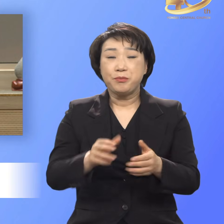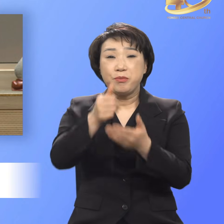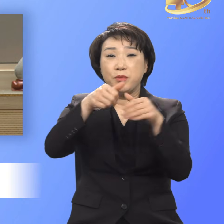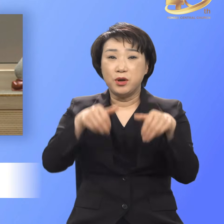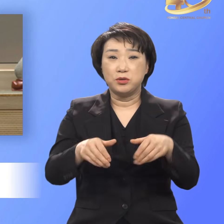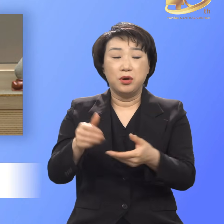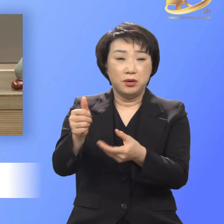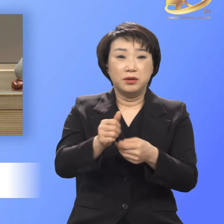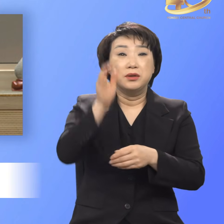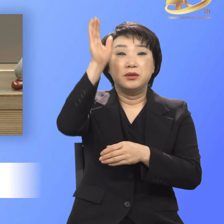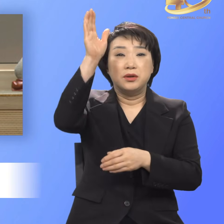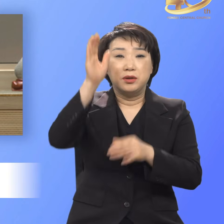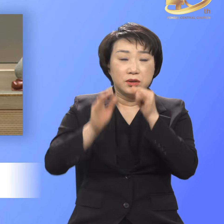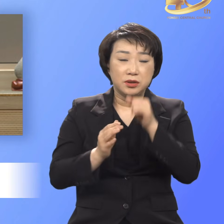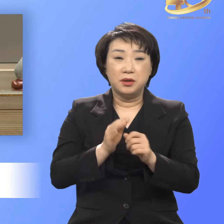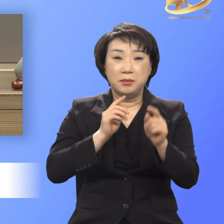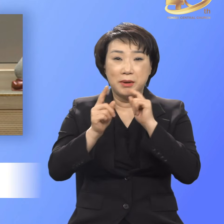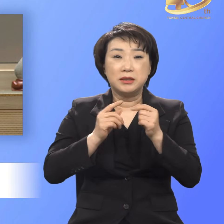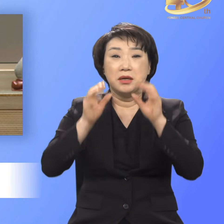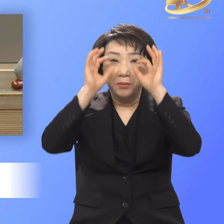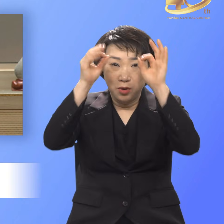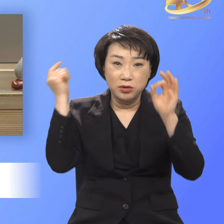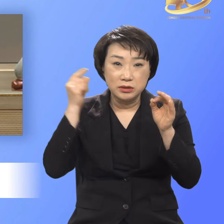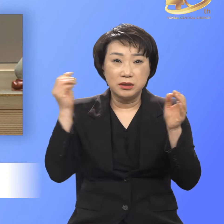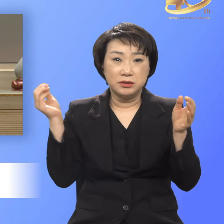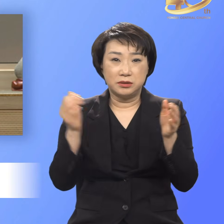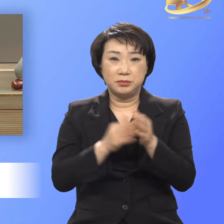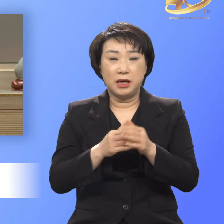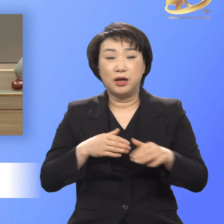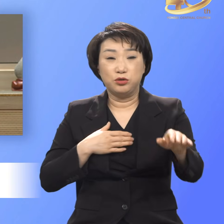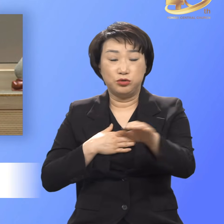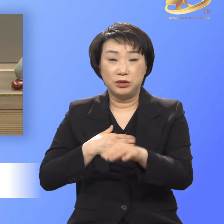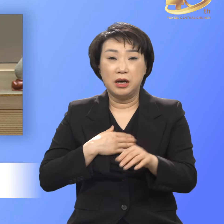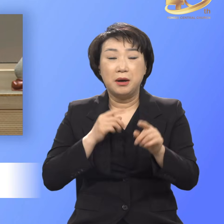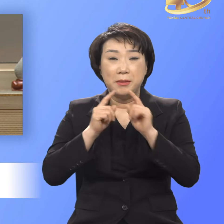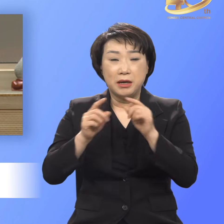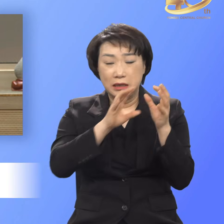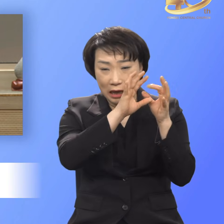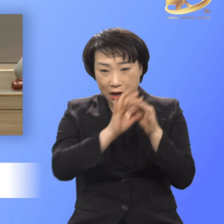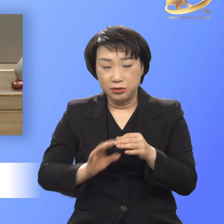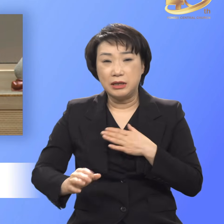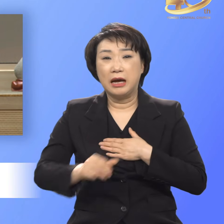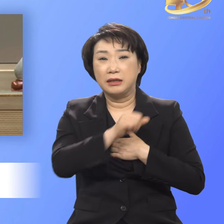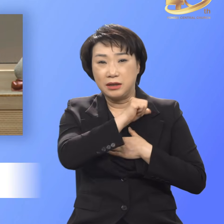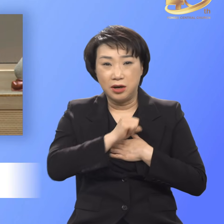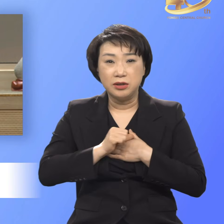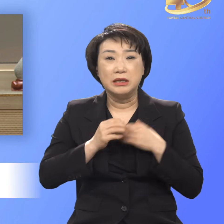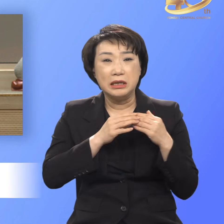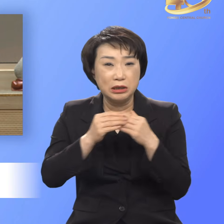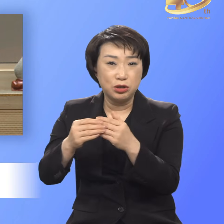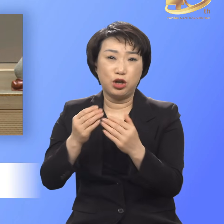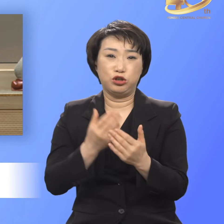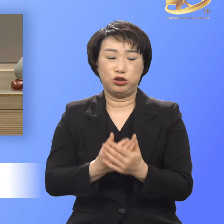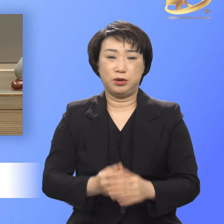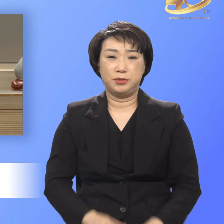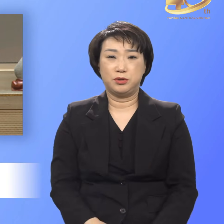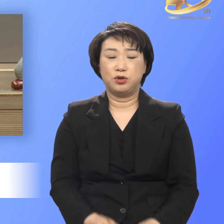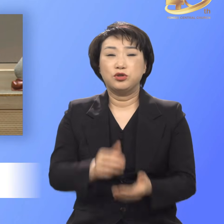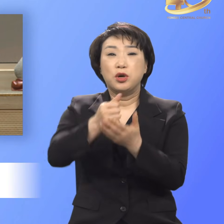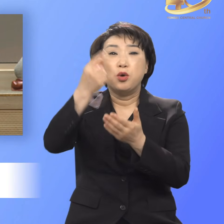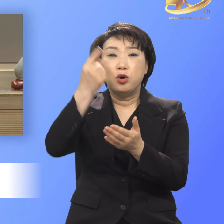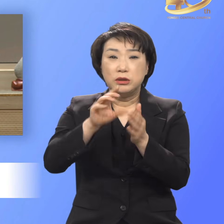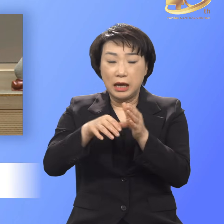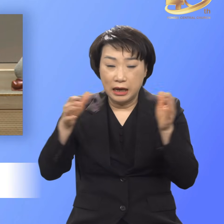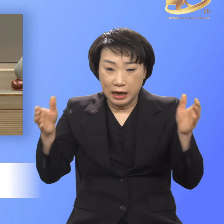주의 사자를 통하여 이 말씀 들었습니다. 이 말씀이 나를 끝까지 견디어 가게 할 것입니다. 주님